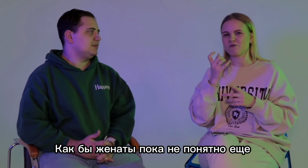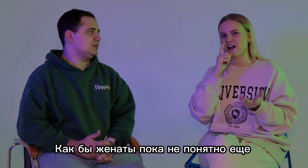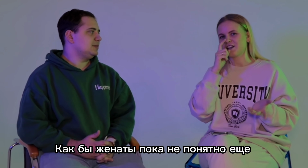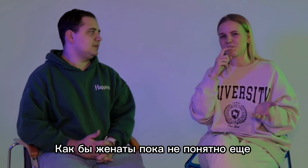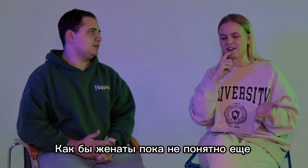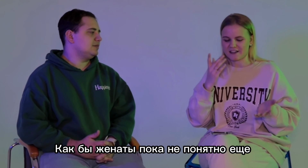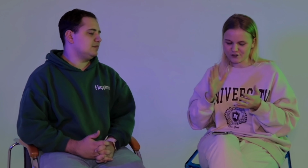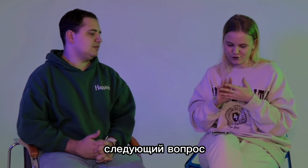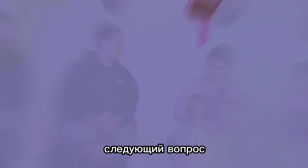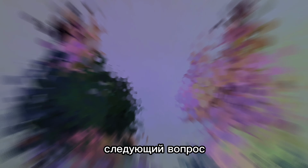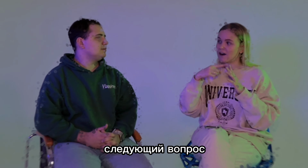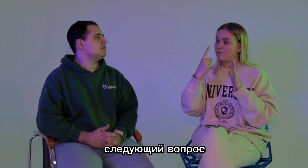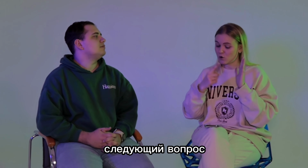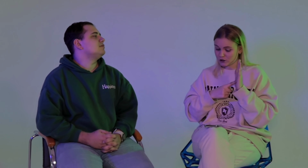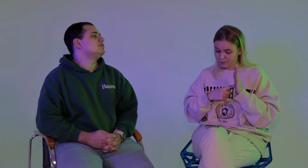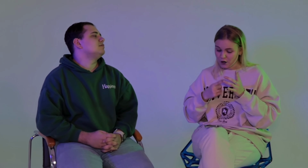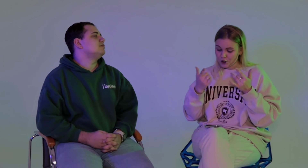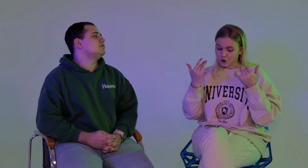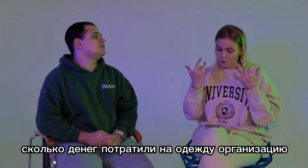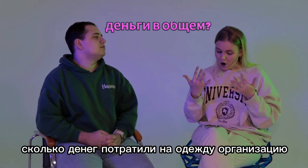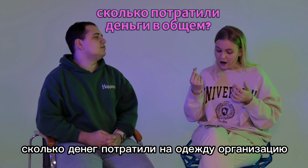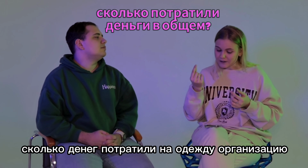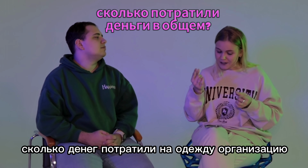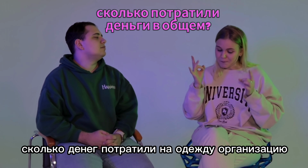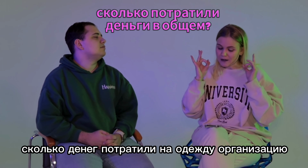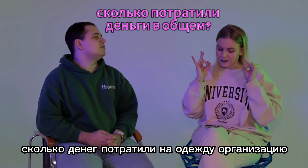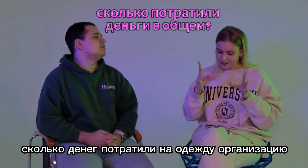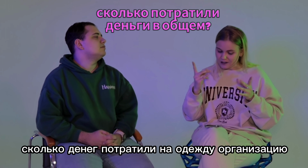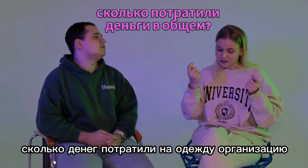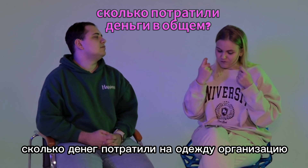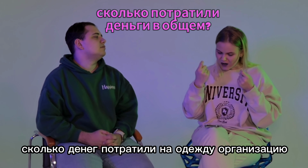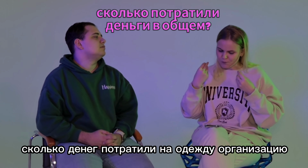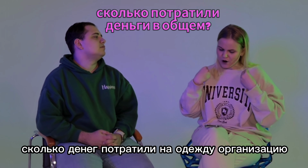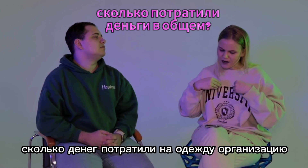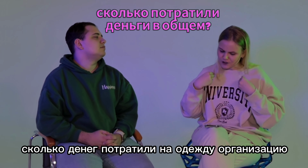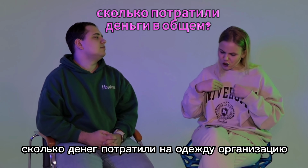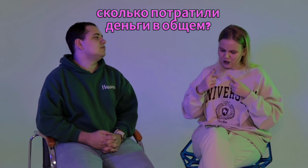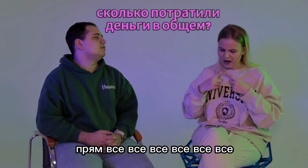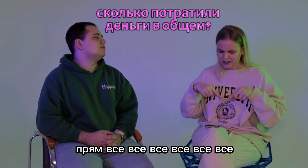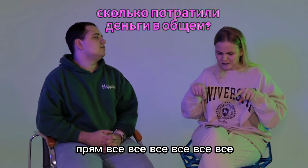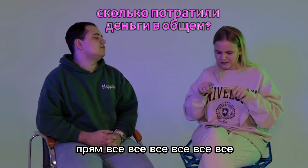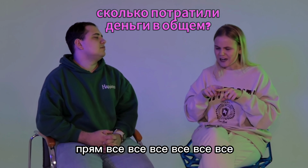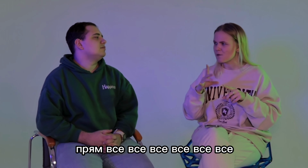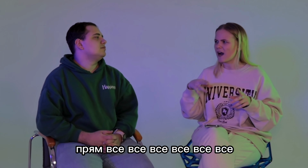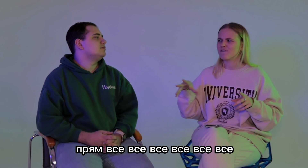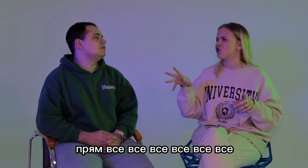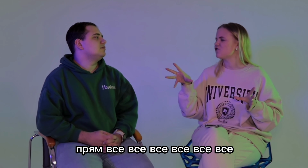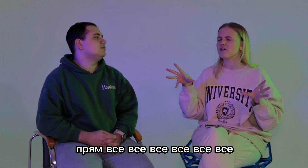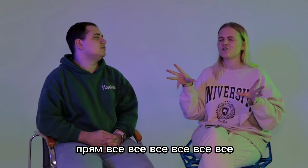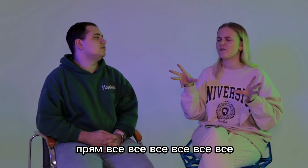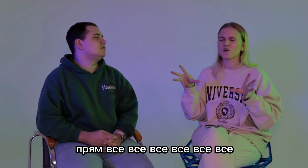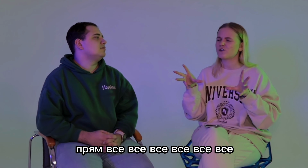пока непонятно. Следующий вопрос. Сколько денег потратил на свадьбу, одежду, организацию, прям